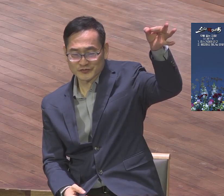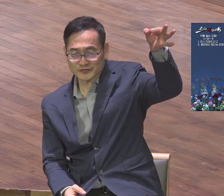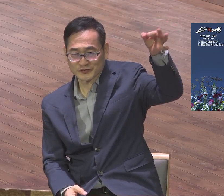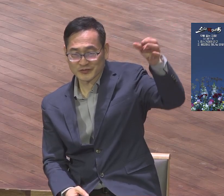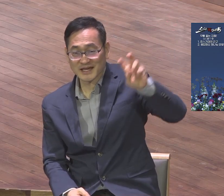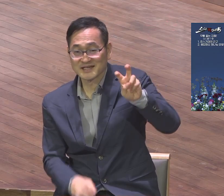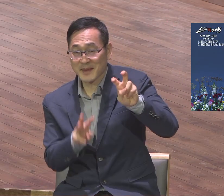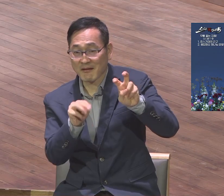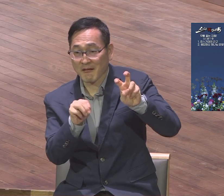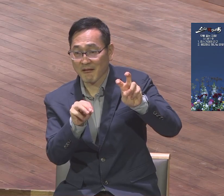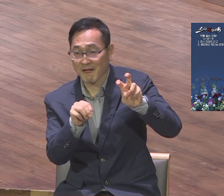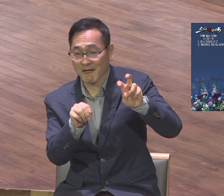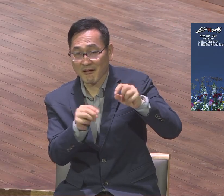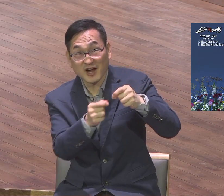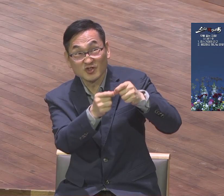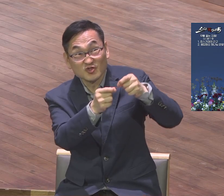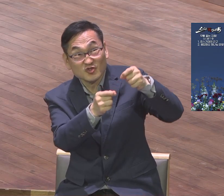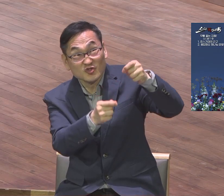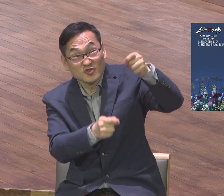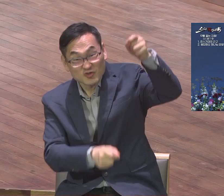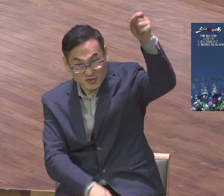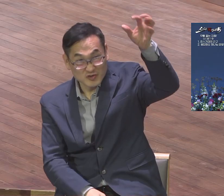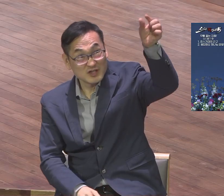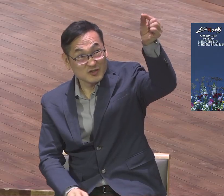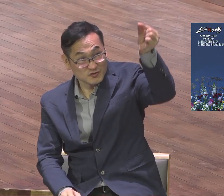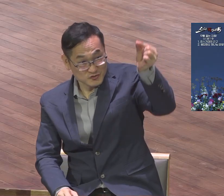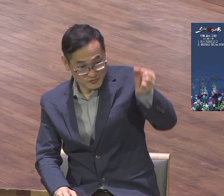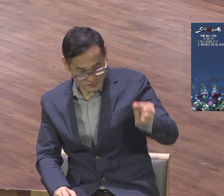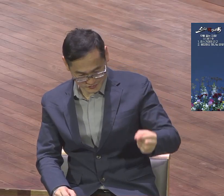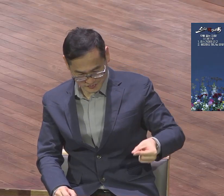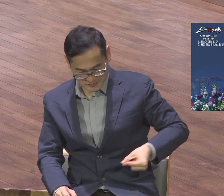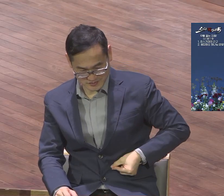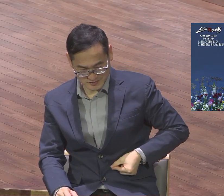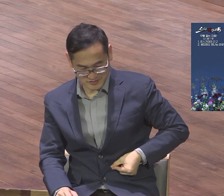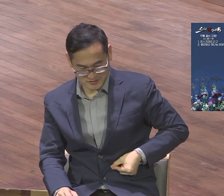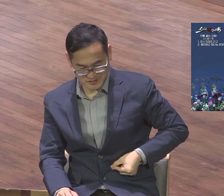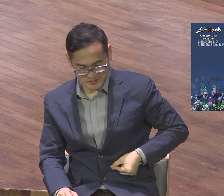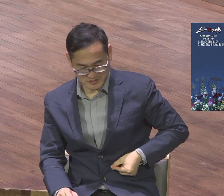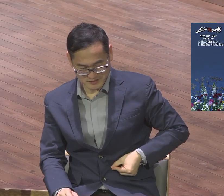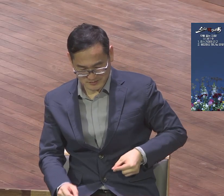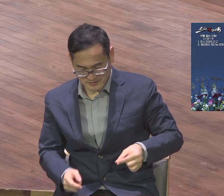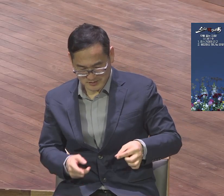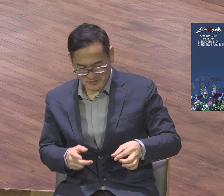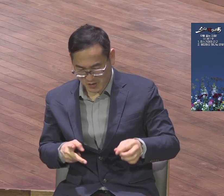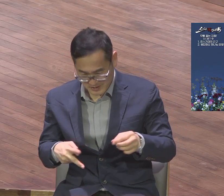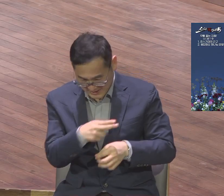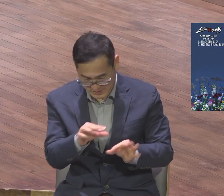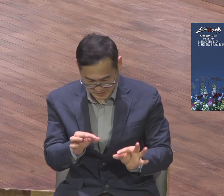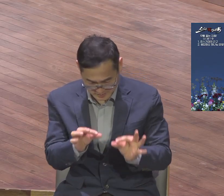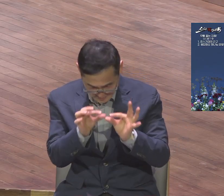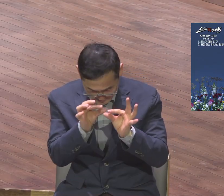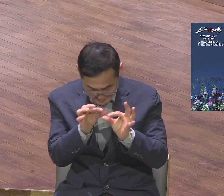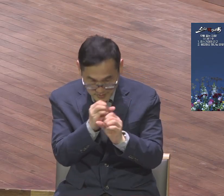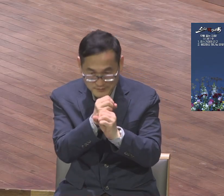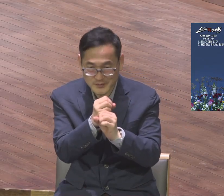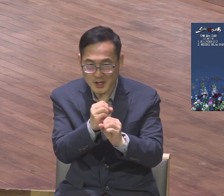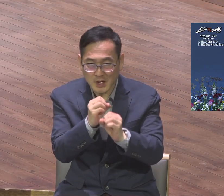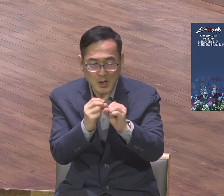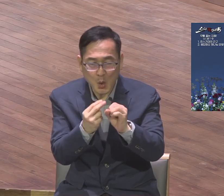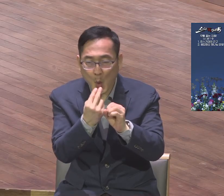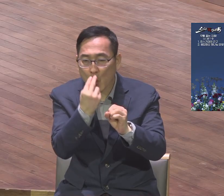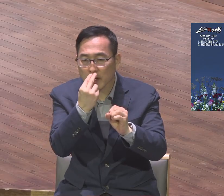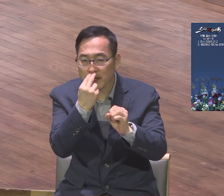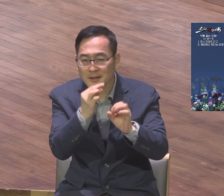올라 쫙 올라가 있어. 그 이걸 가져와 가지고 잘라서 선명을 보니까 튜브야, 튜브.